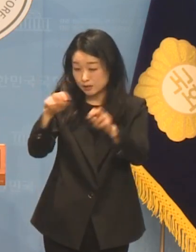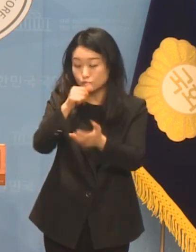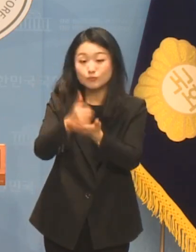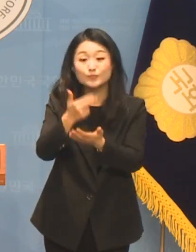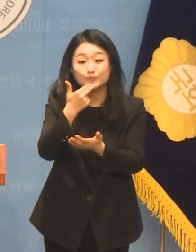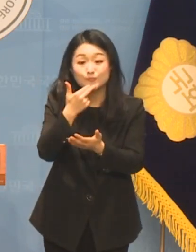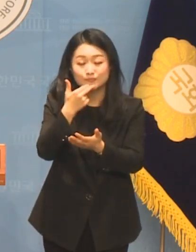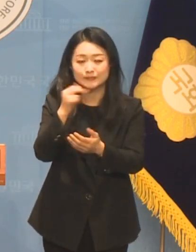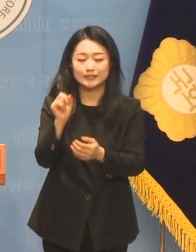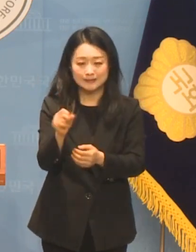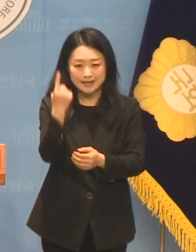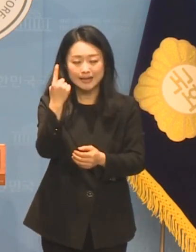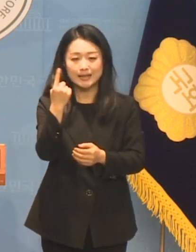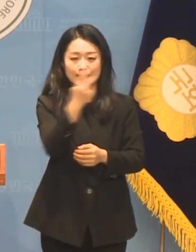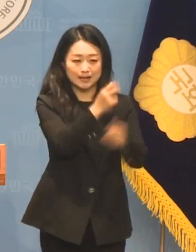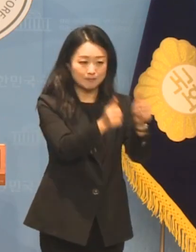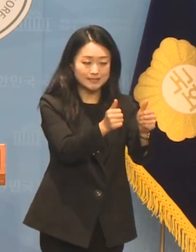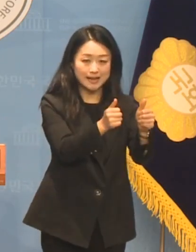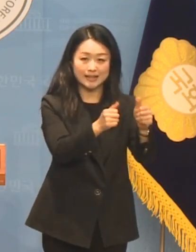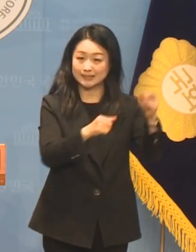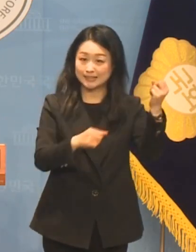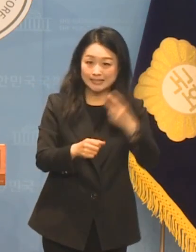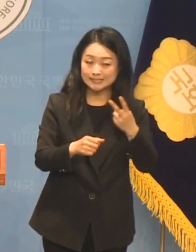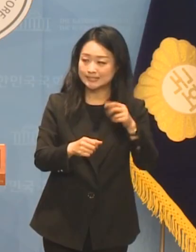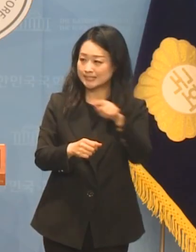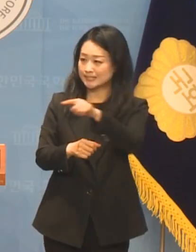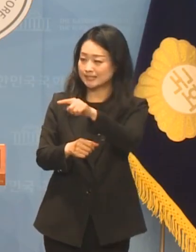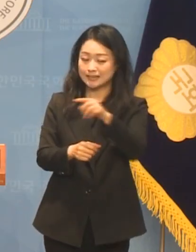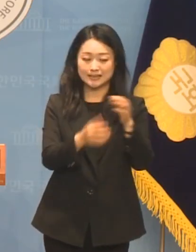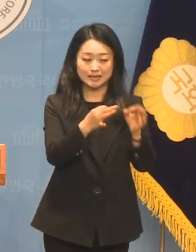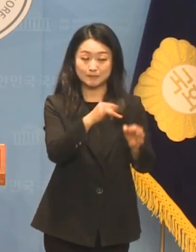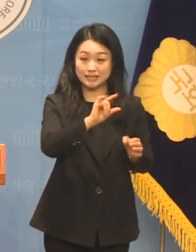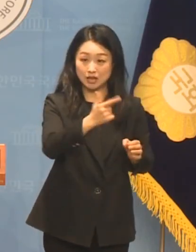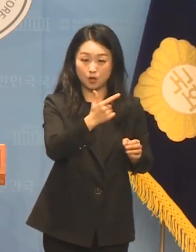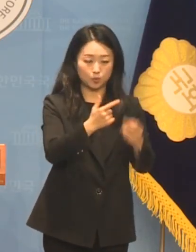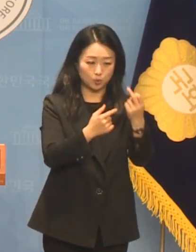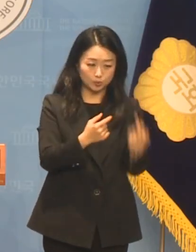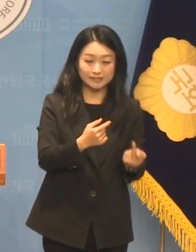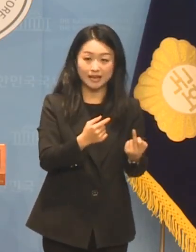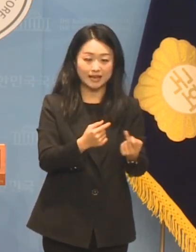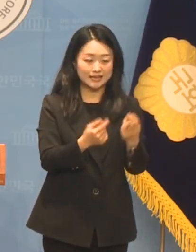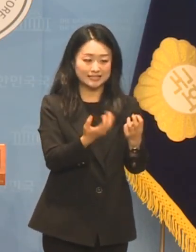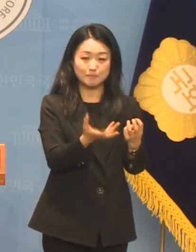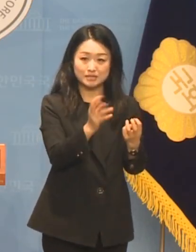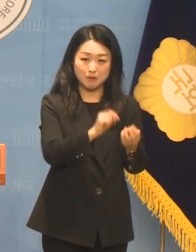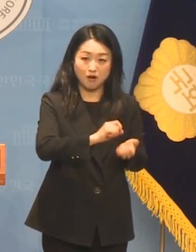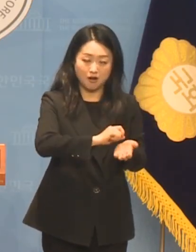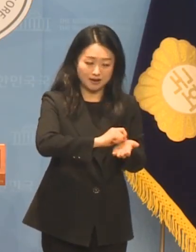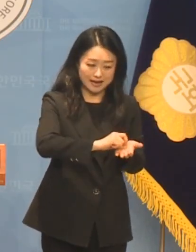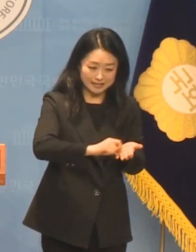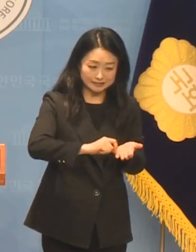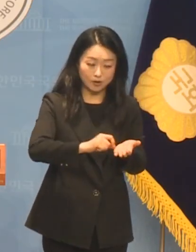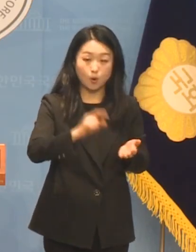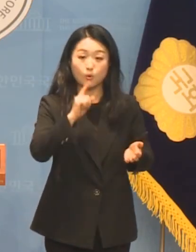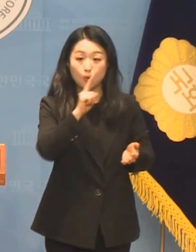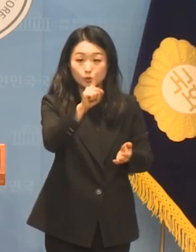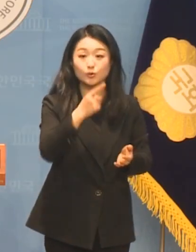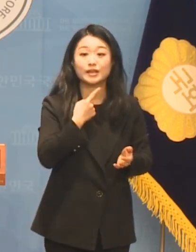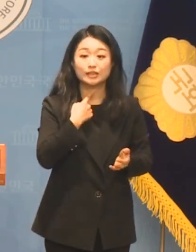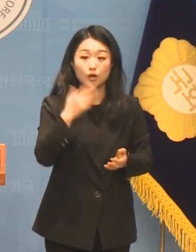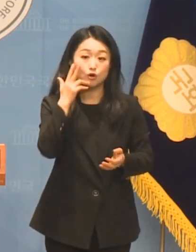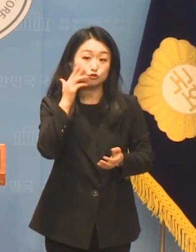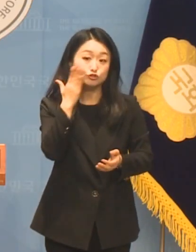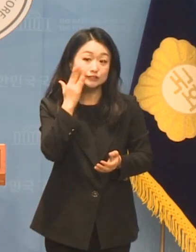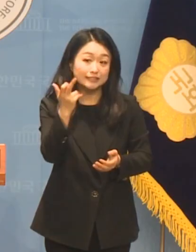혐의점이 발견되지 않자 검찰은 급기야 김기현 동생의 30억 각서 비위를 고소한 울산